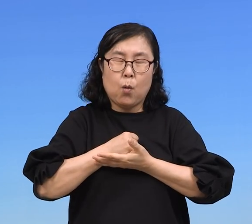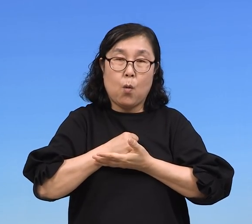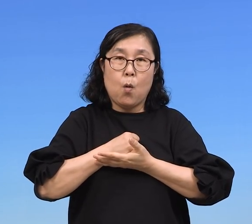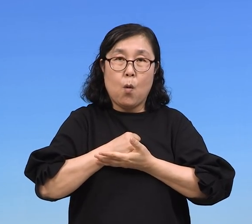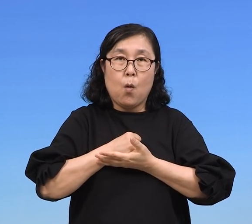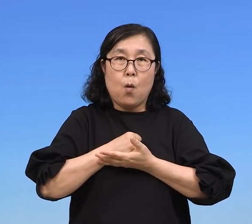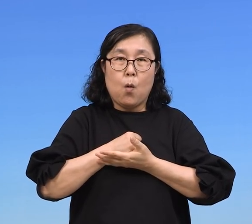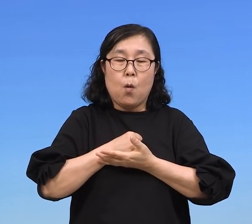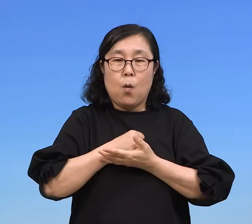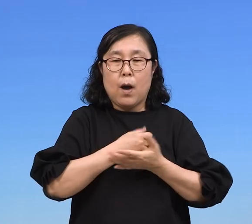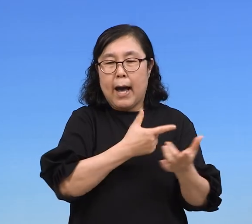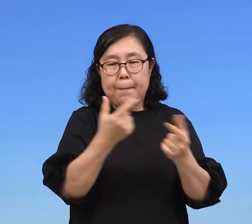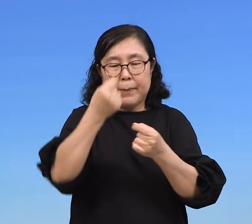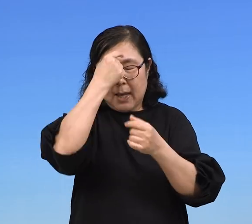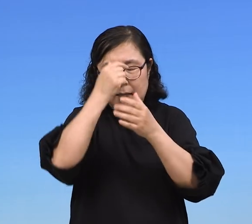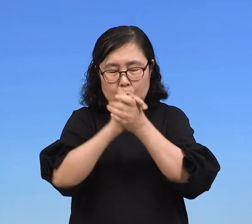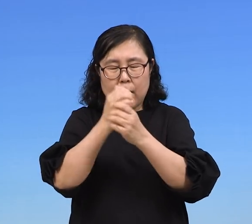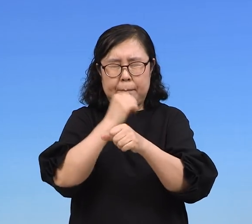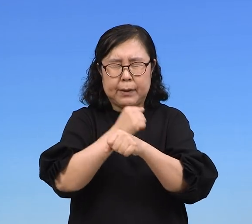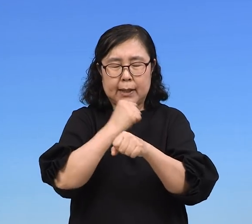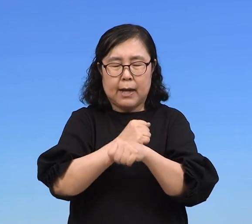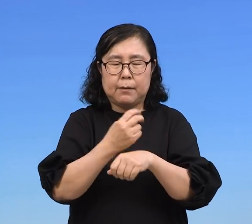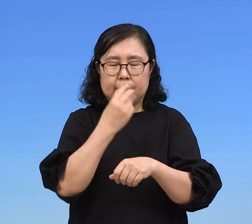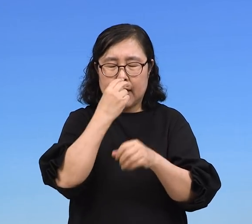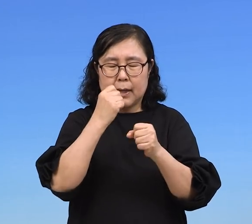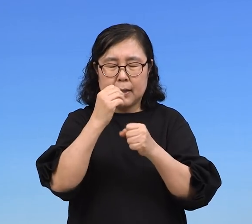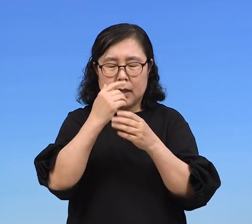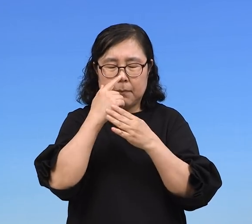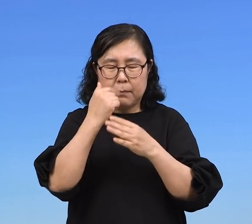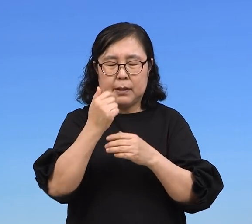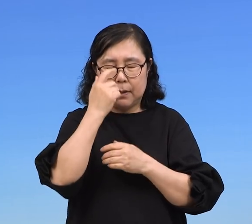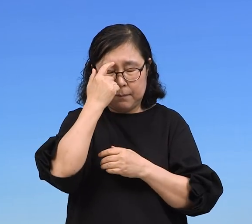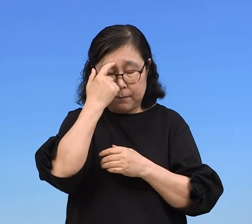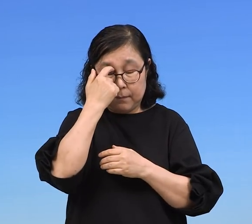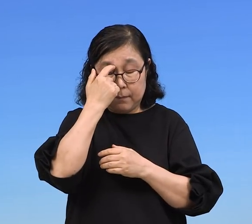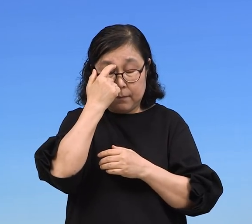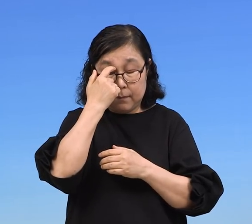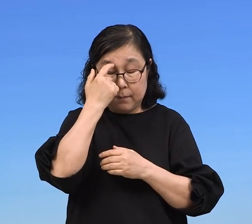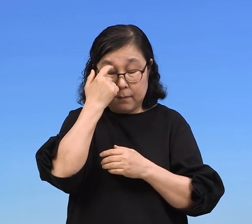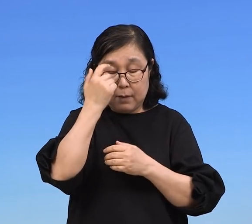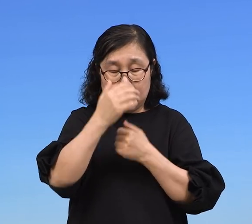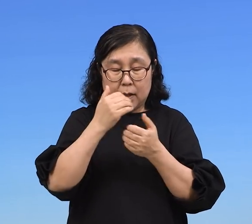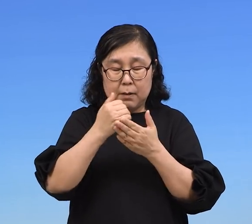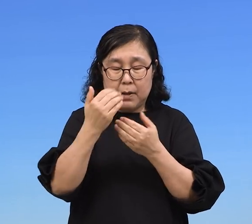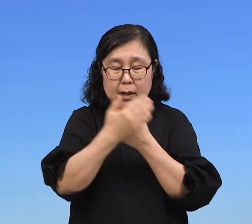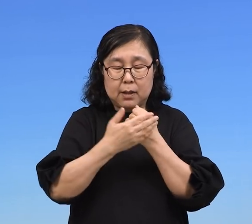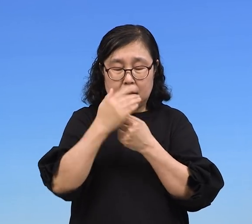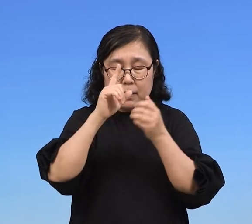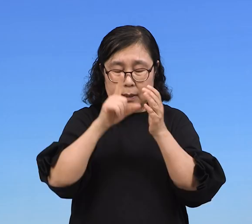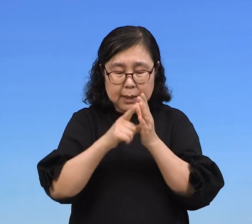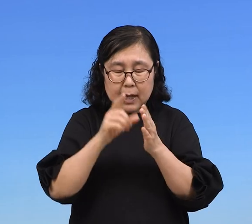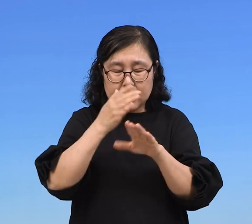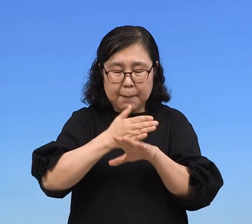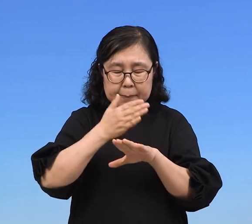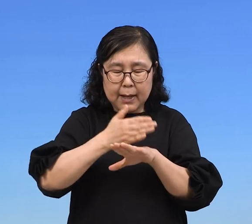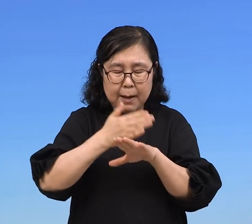한 목소리로 합심해서 같이 기도하시겠습니다. 살아계신 하나님 아버지, 하나님의 은혜를 이 시간